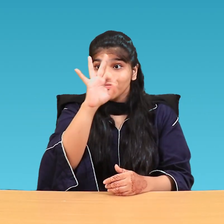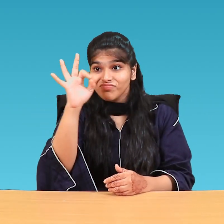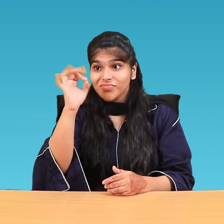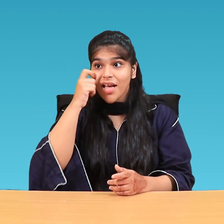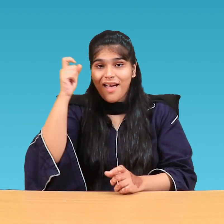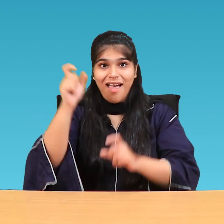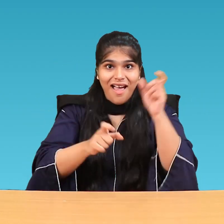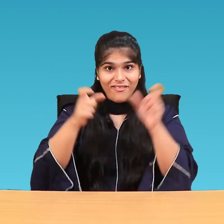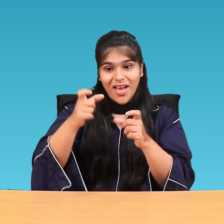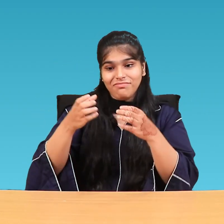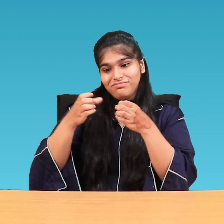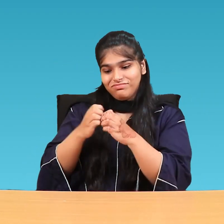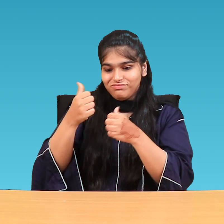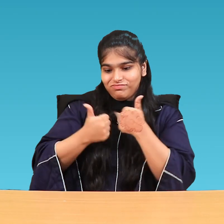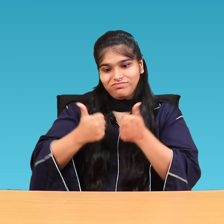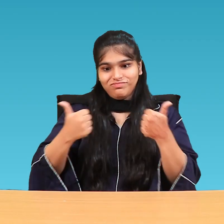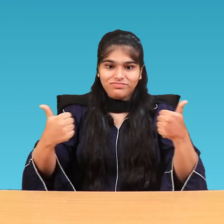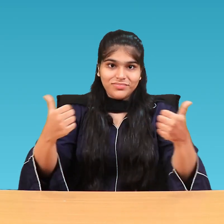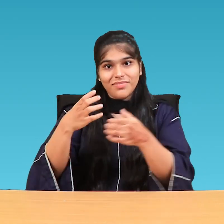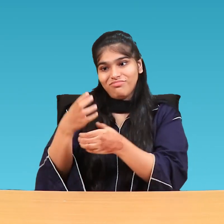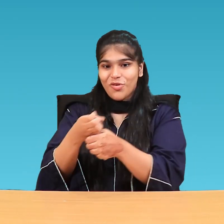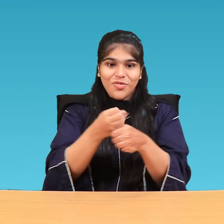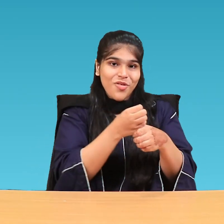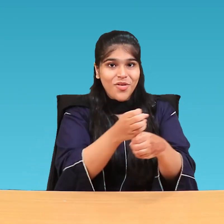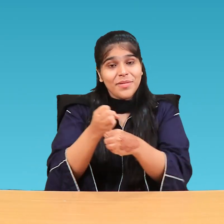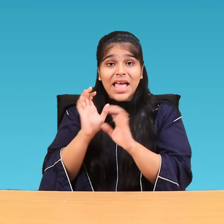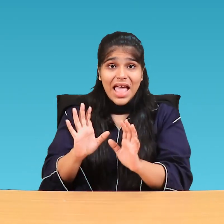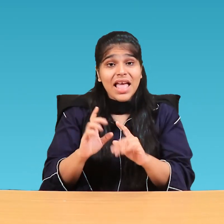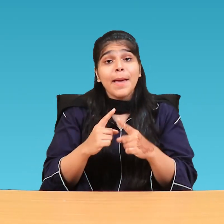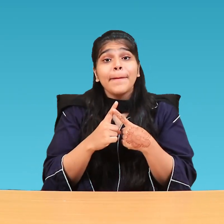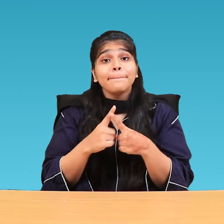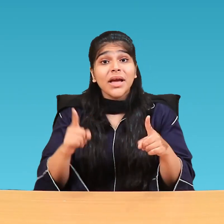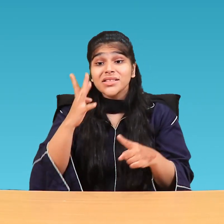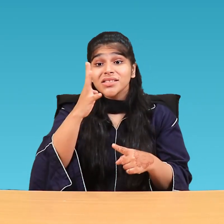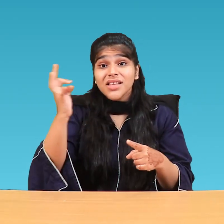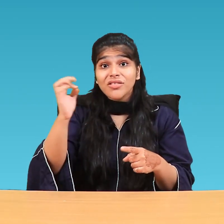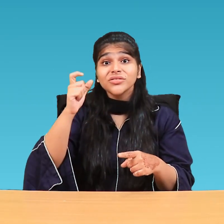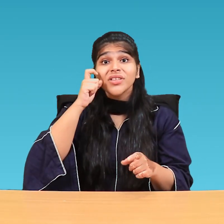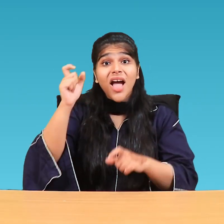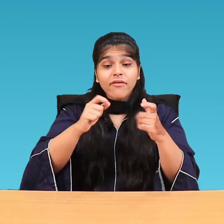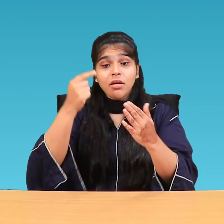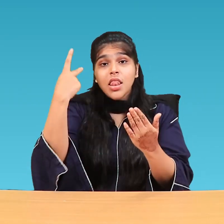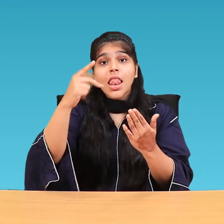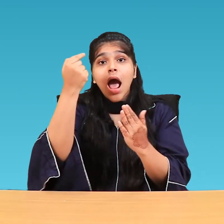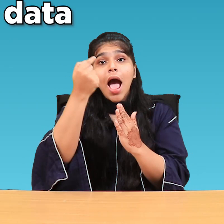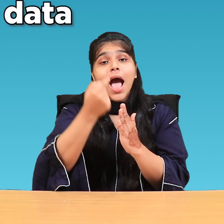جو پینل تو ہے بنا ہوا، بٹ کہیں پر بھی ان 400 لوگوں کی لسٹ نہیں ہے یا پھر نام نہیں